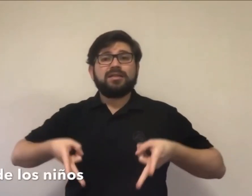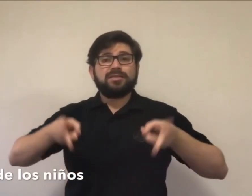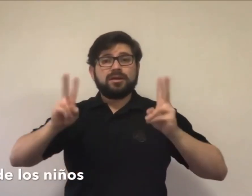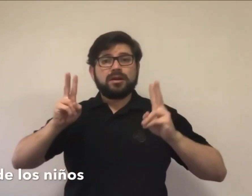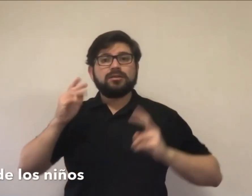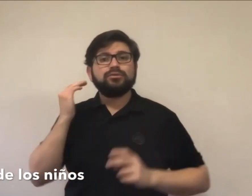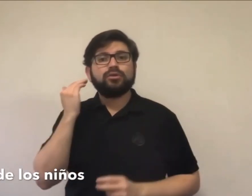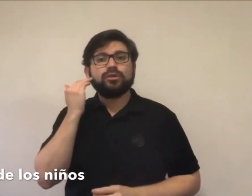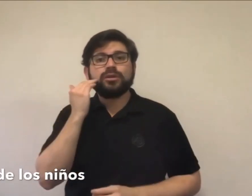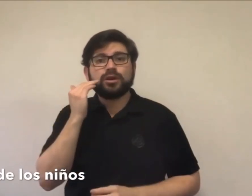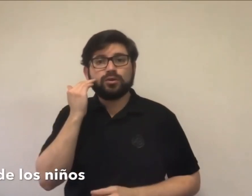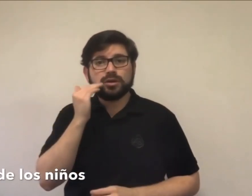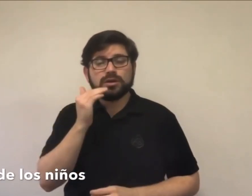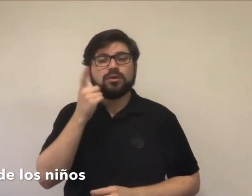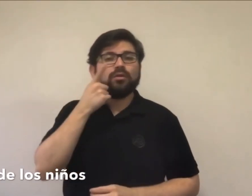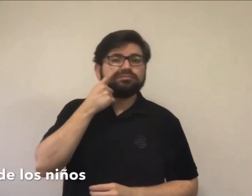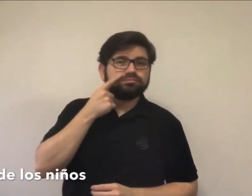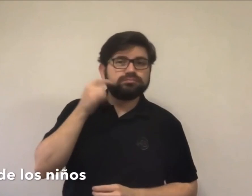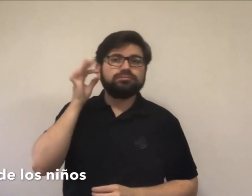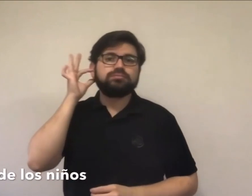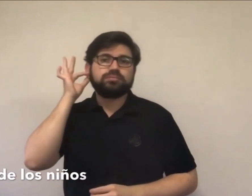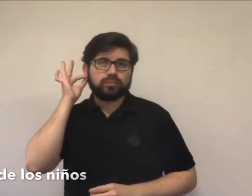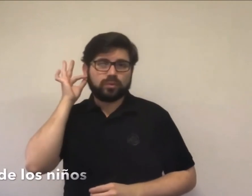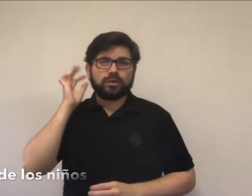Los derechos de los niños,